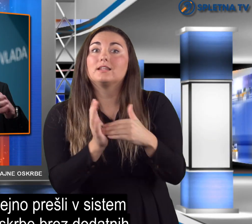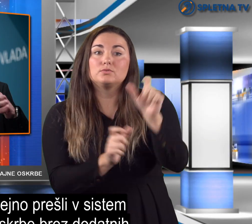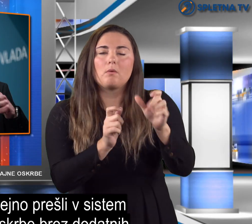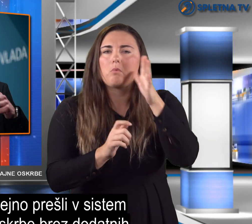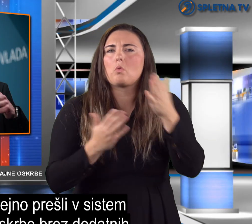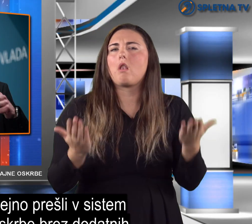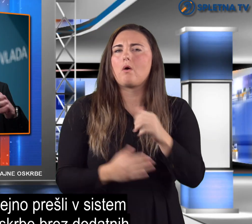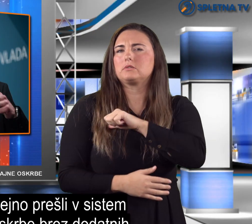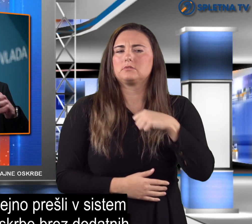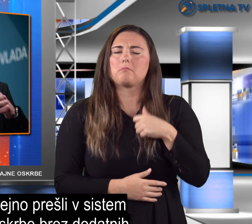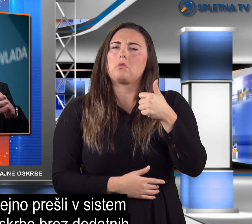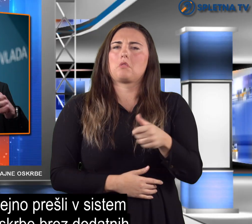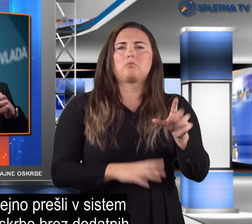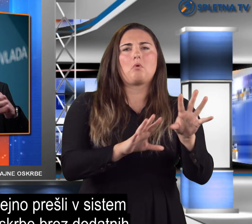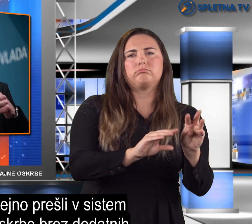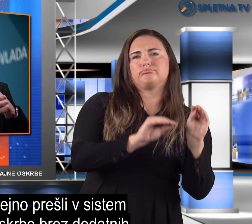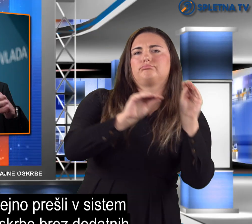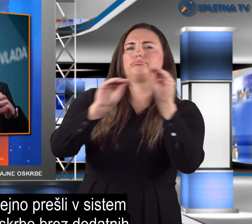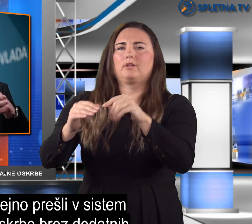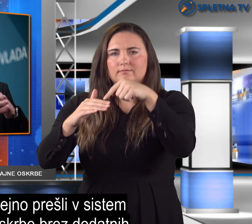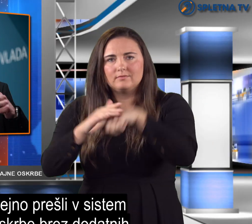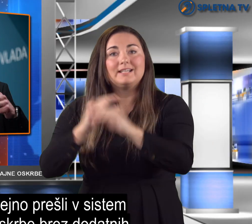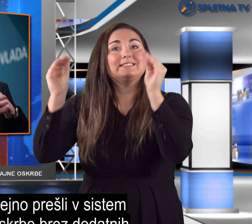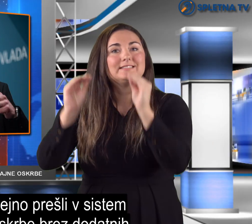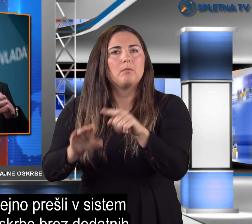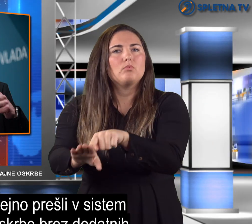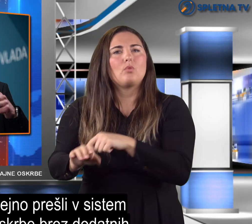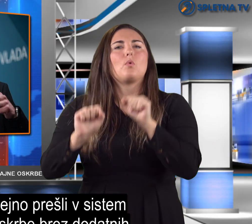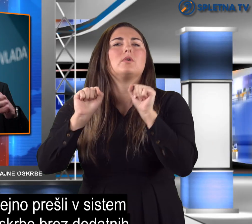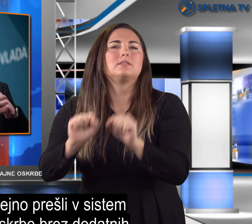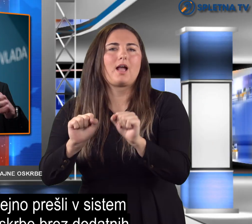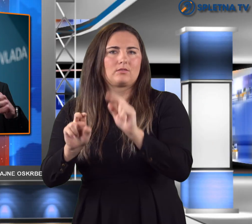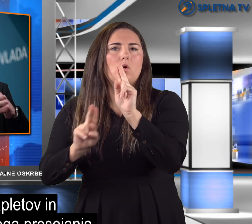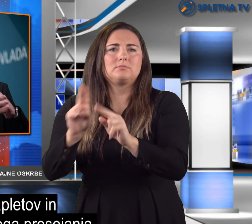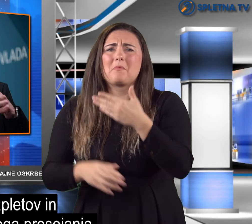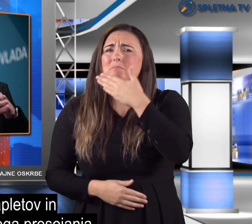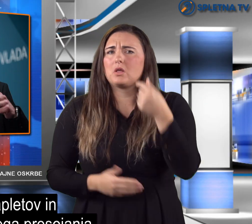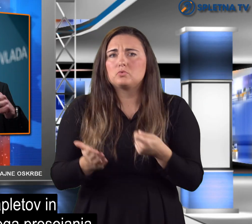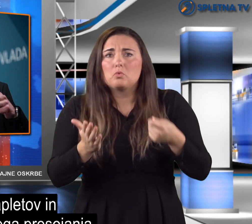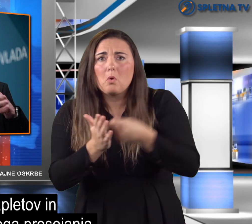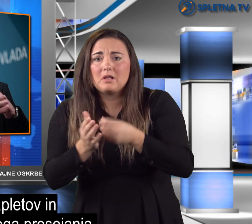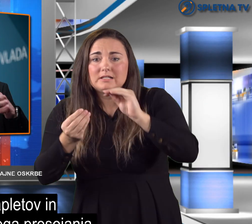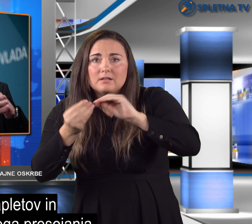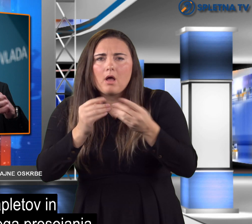sistem dolgotrajne oskrbe brez dodatnih zapletov in ponovnega presojanja.